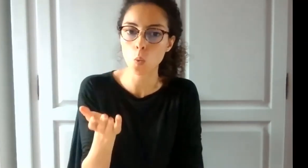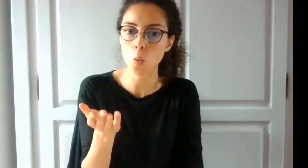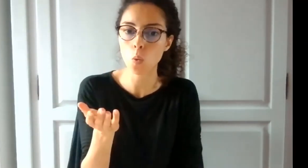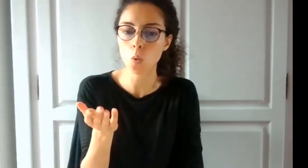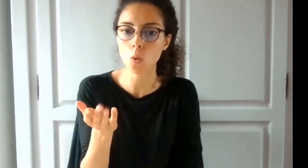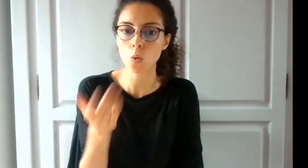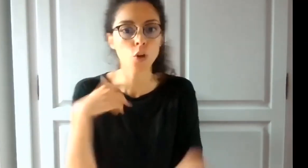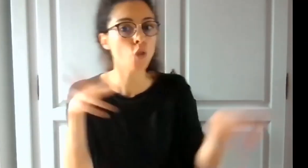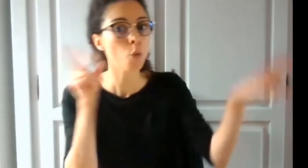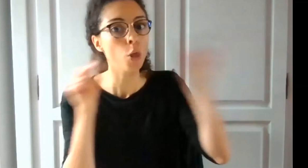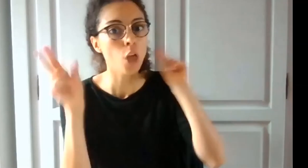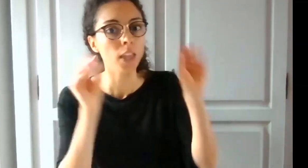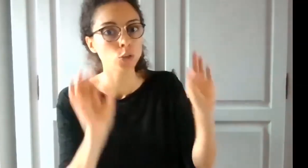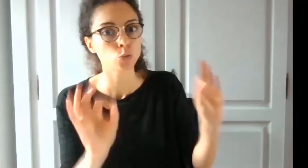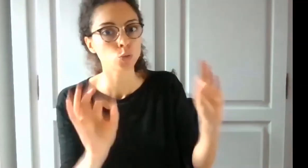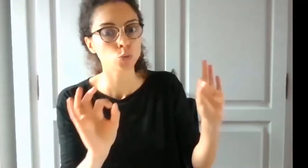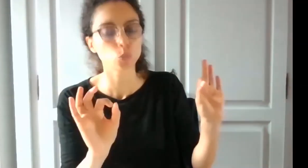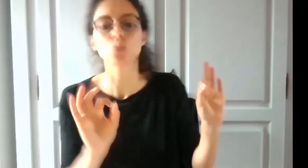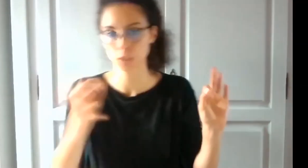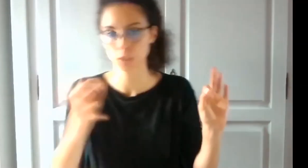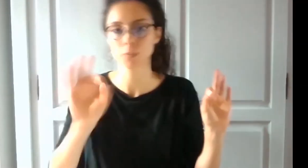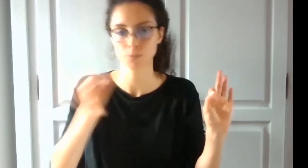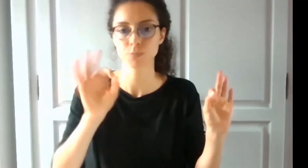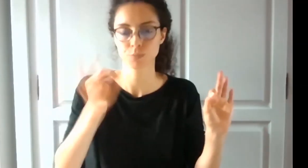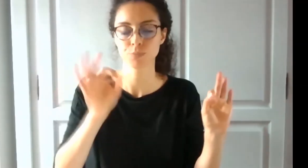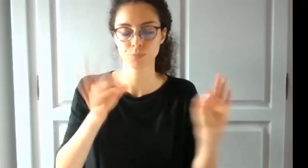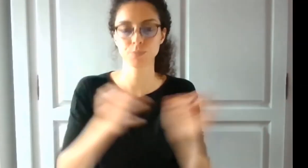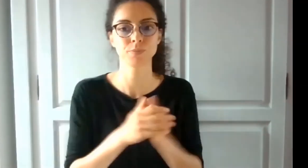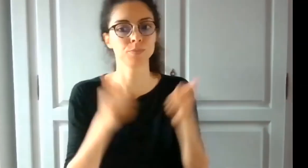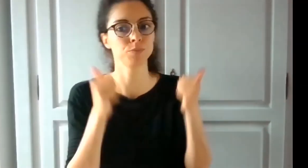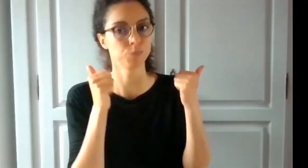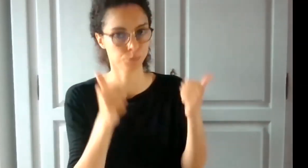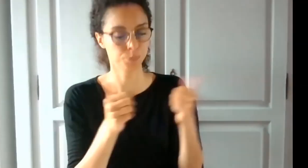Vous m'entendez? Oui, très bien. Bon.